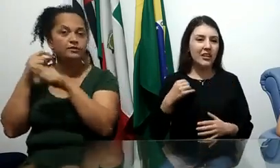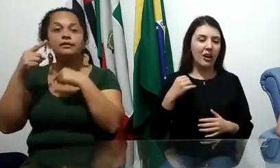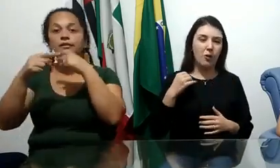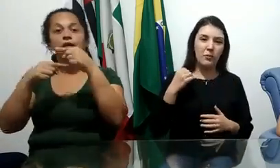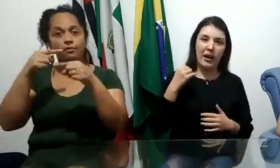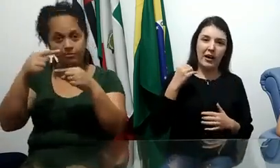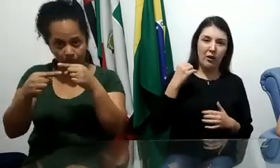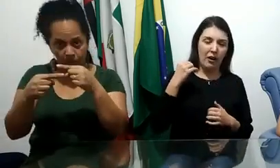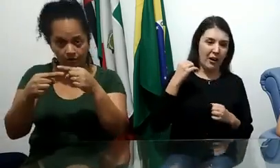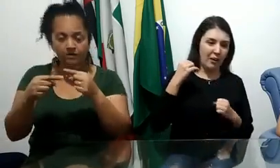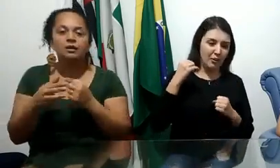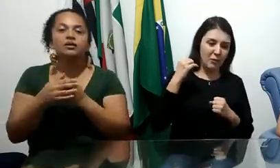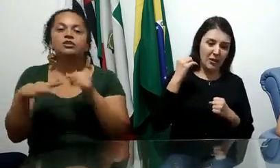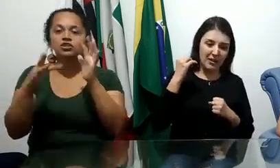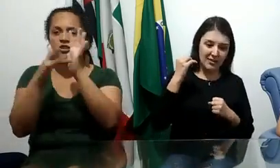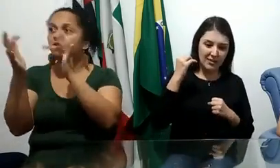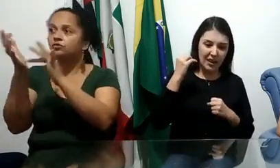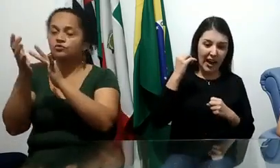ali